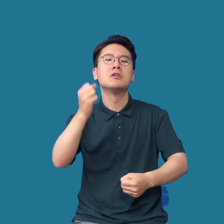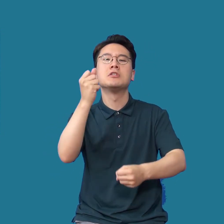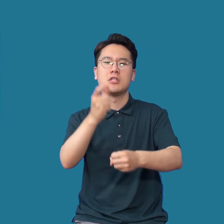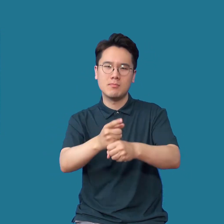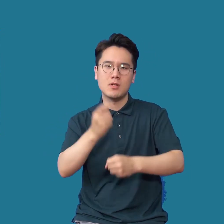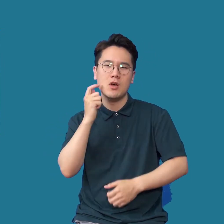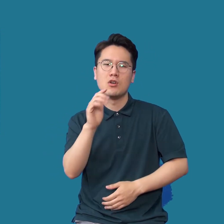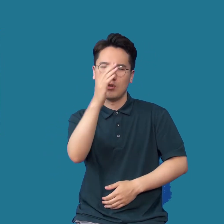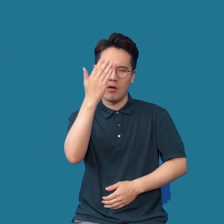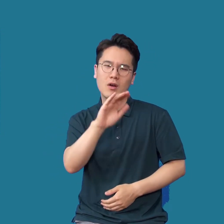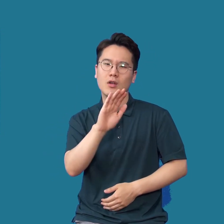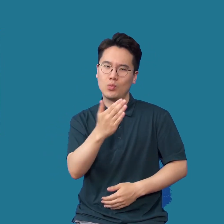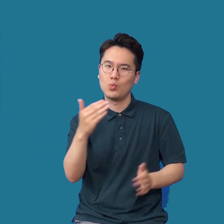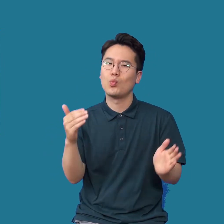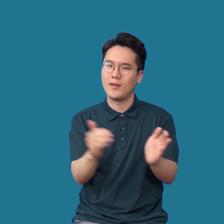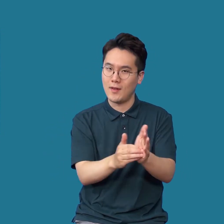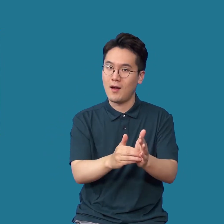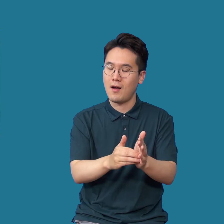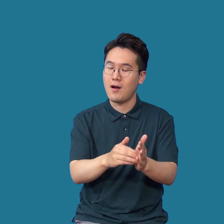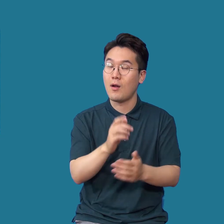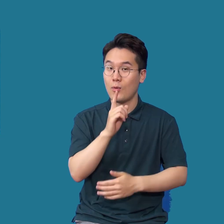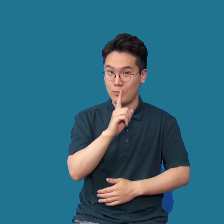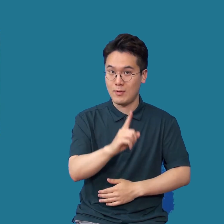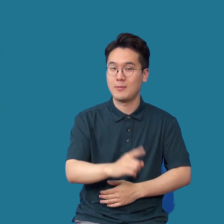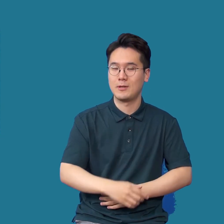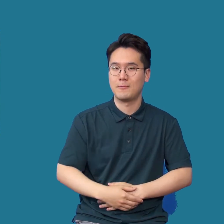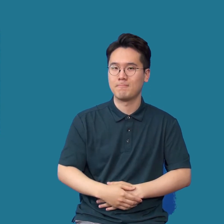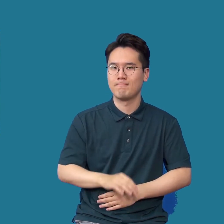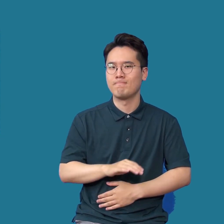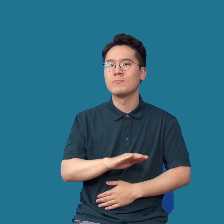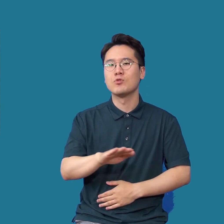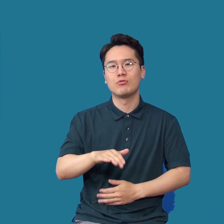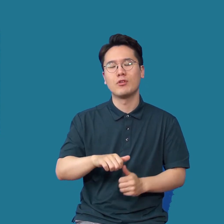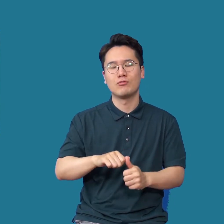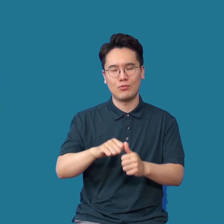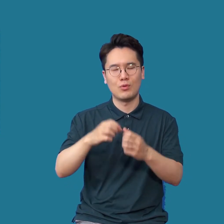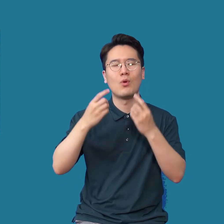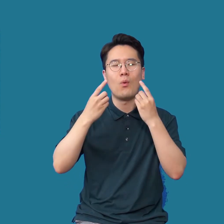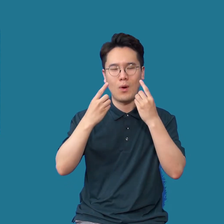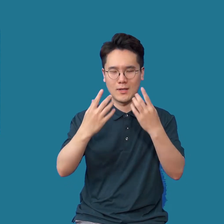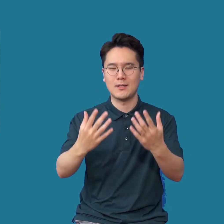했지요. 우리의 구원은 확실하다는 말입니다.